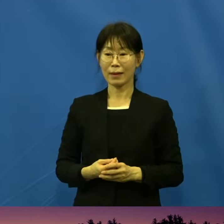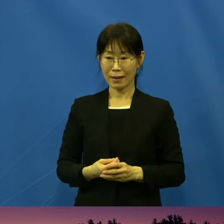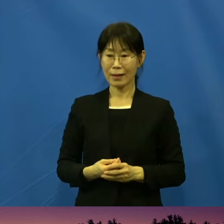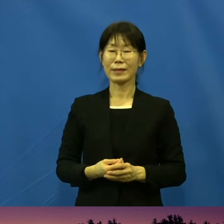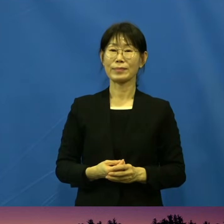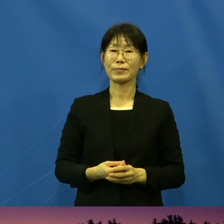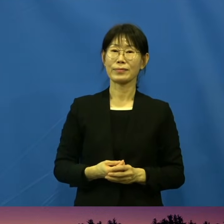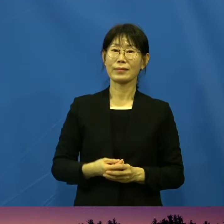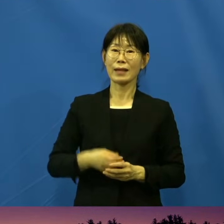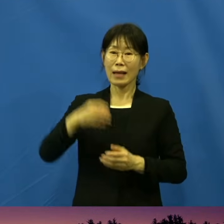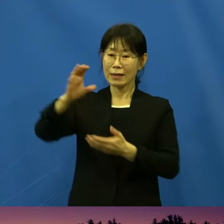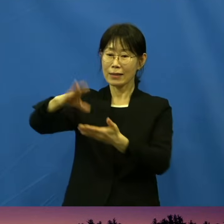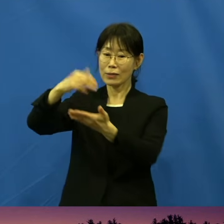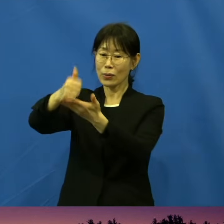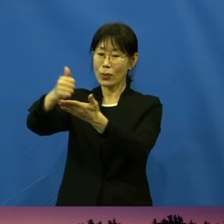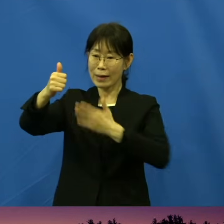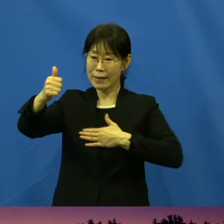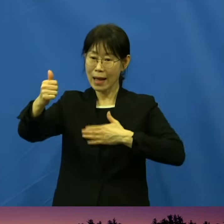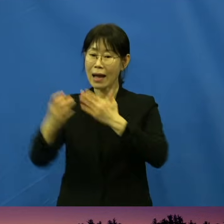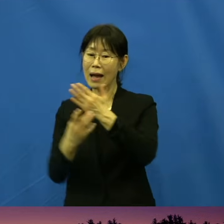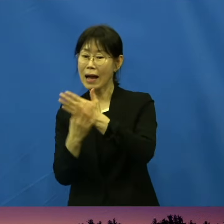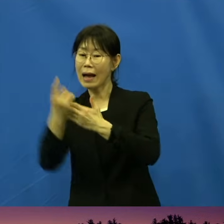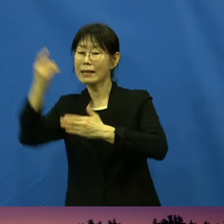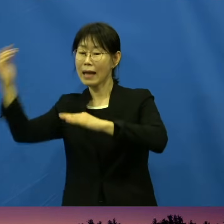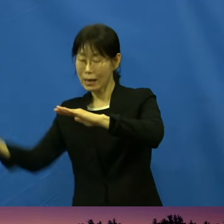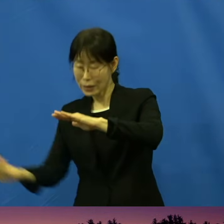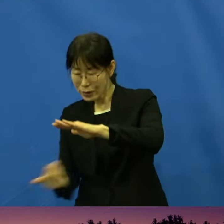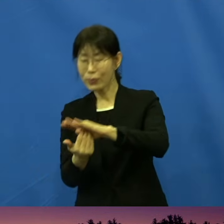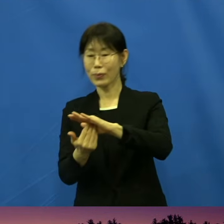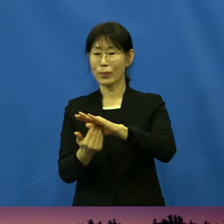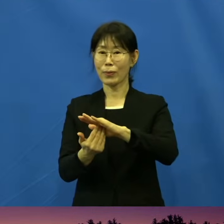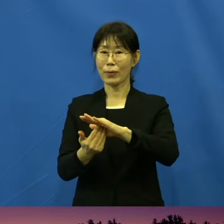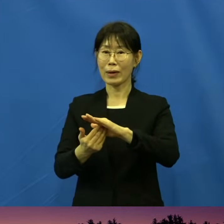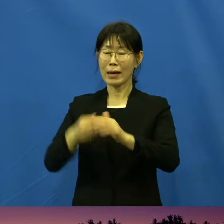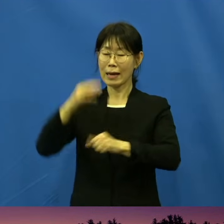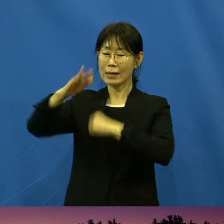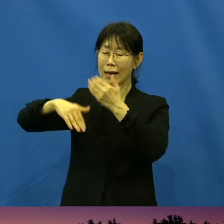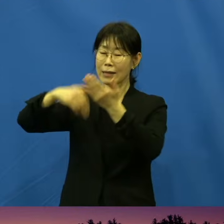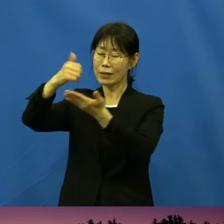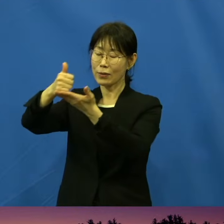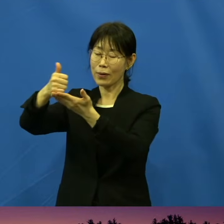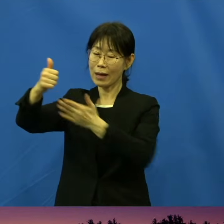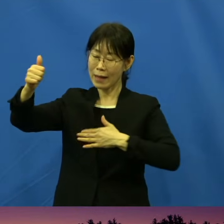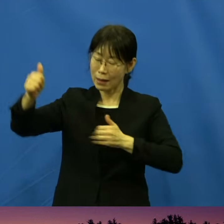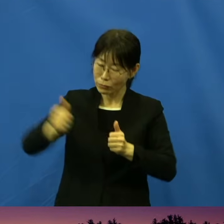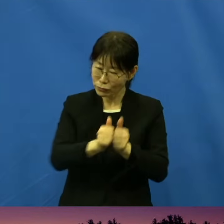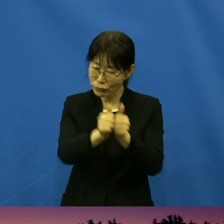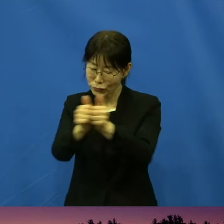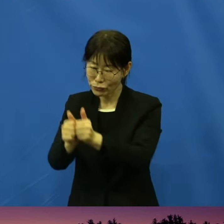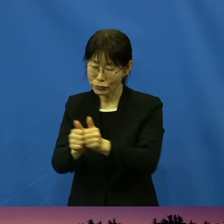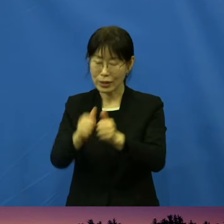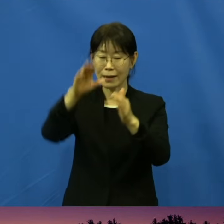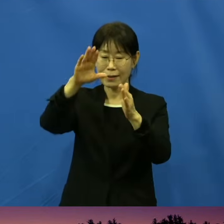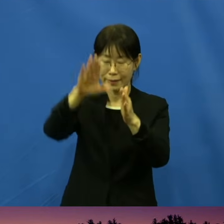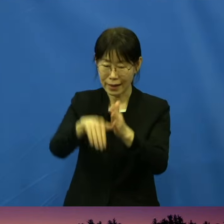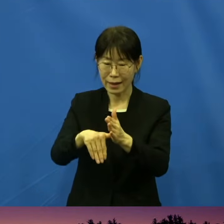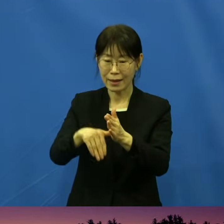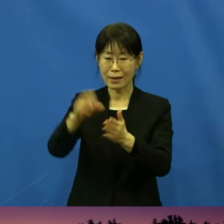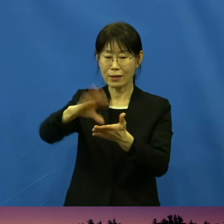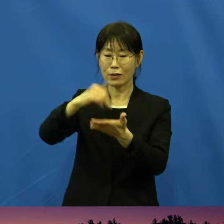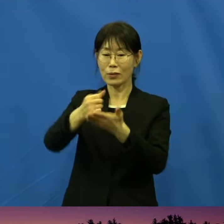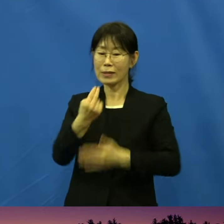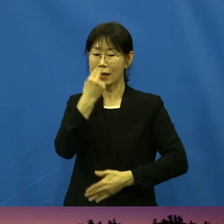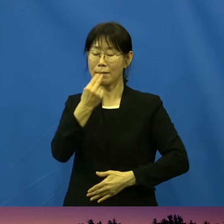온전히 하나 되고 그분에게 내 삶이 온전히 굴복할 때 그리스도의 생명의 열매를 맺게 된다.